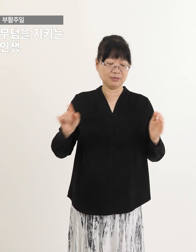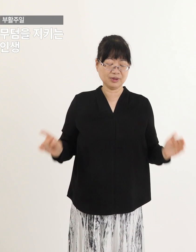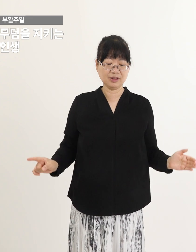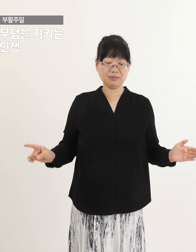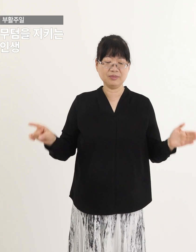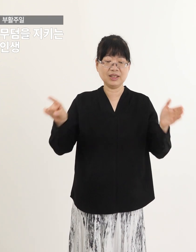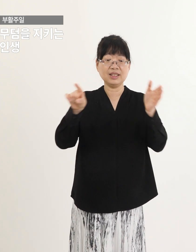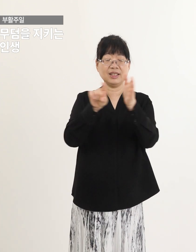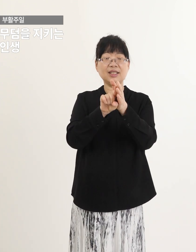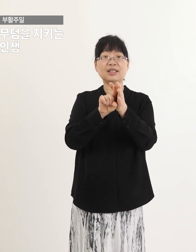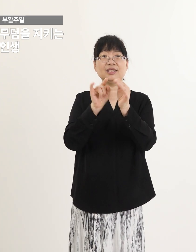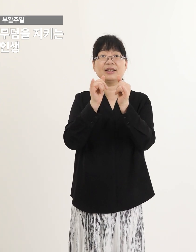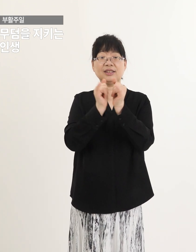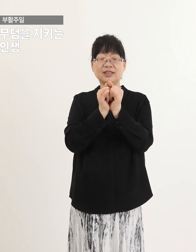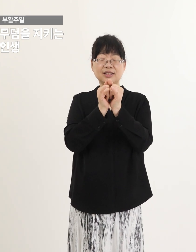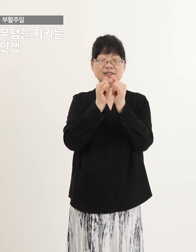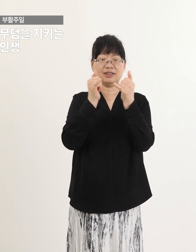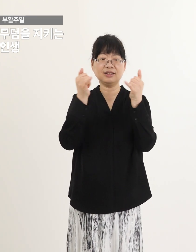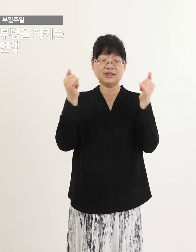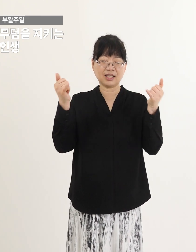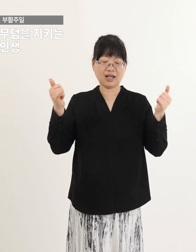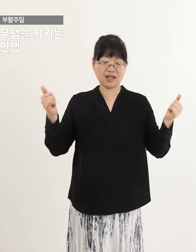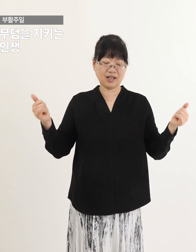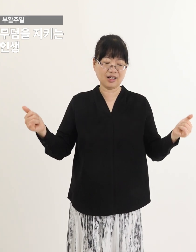하실 분입니다.